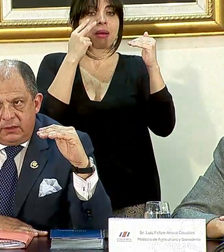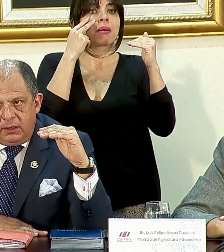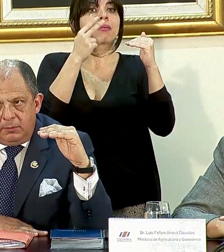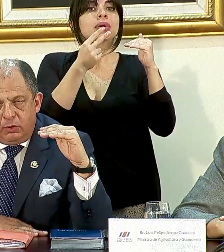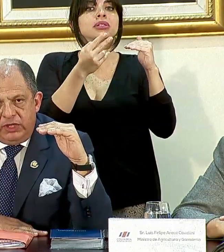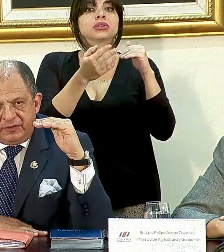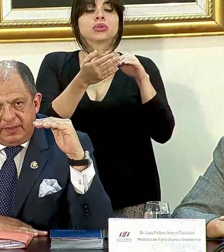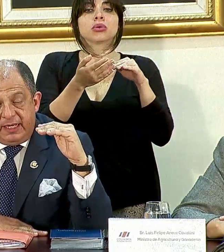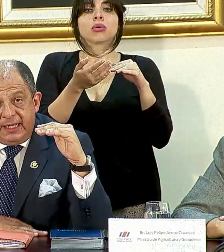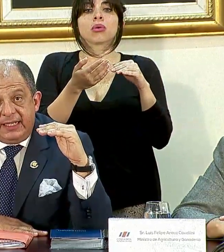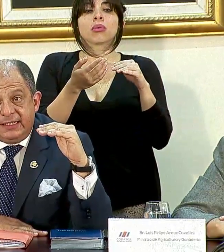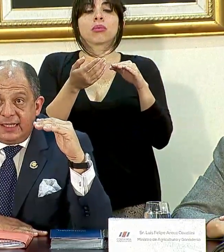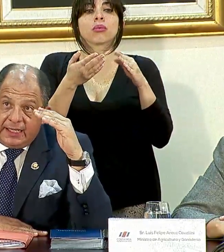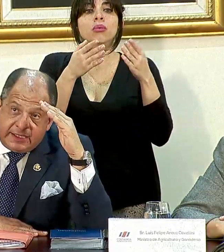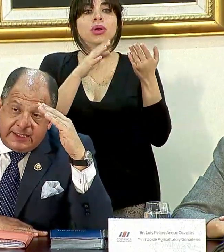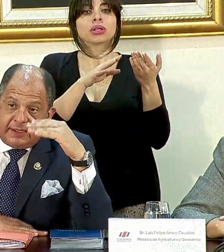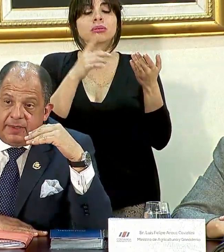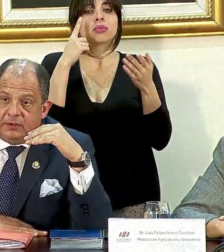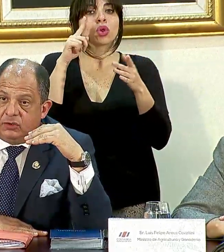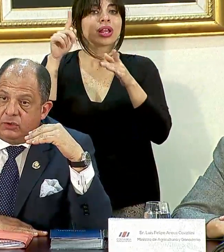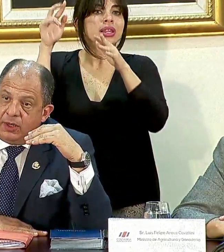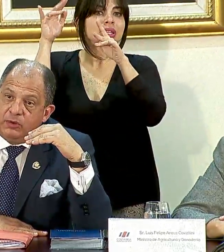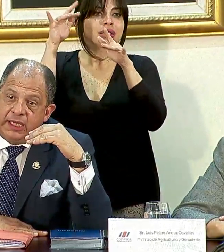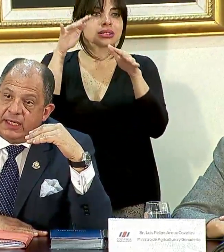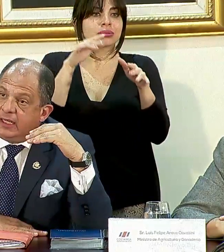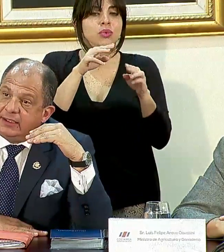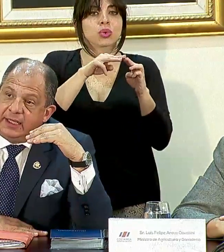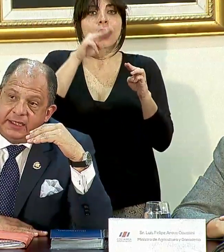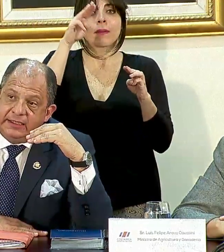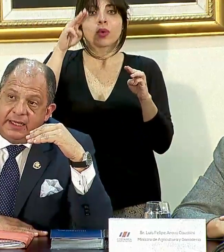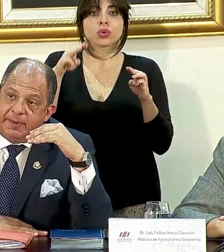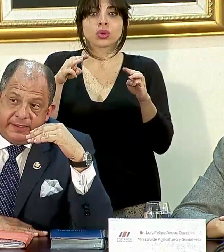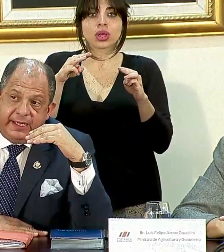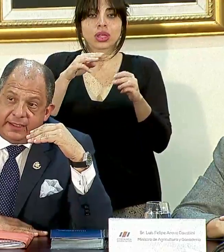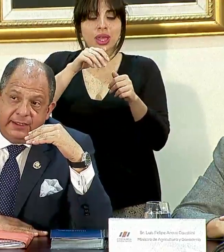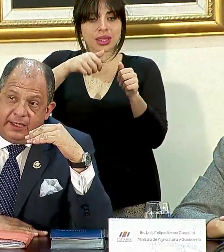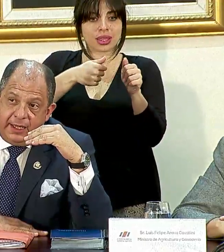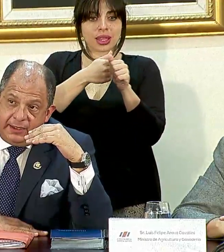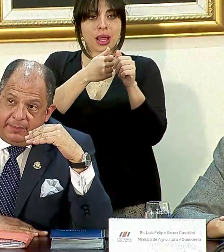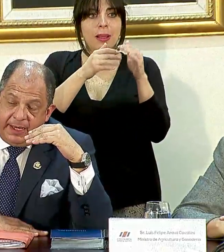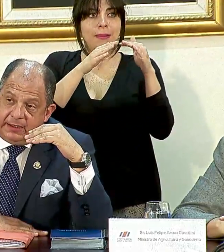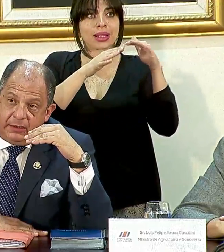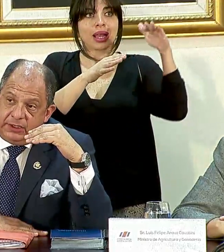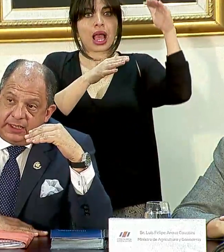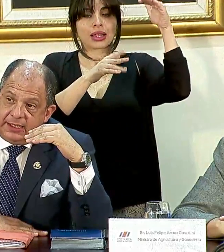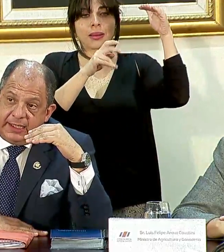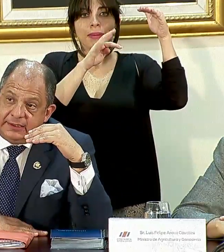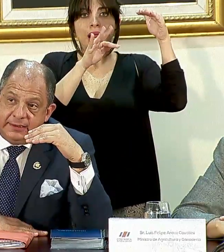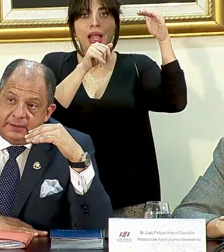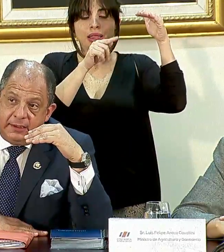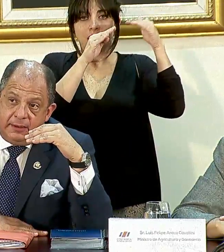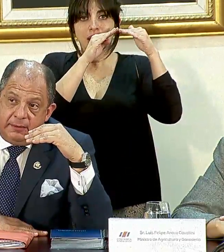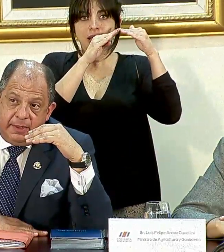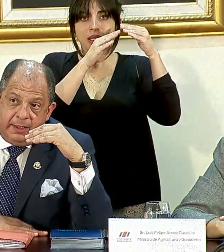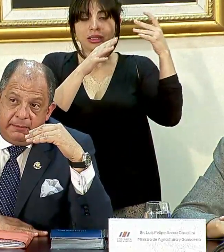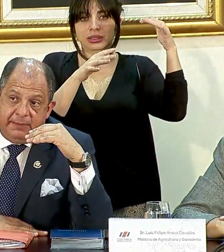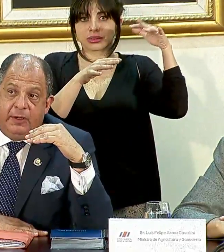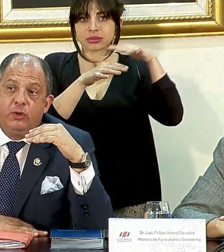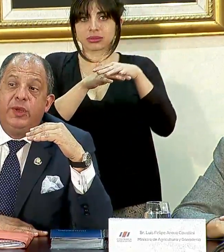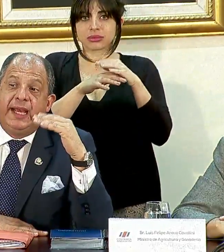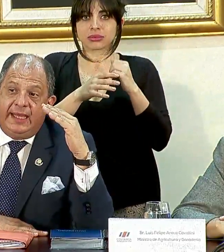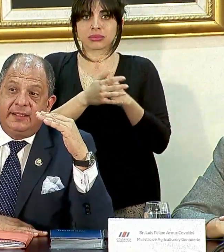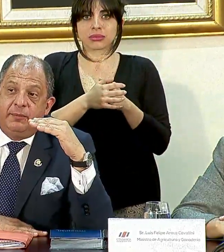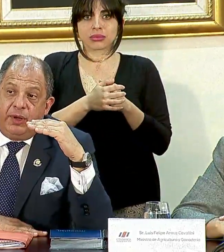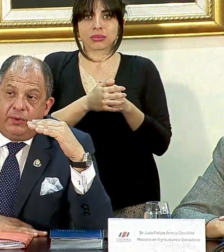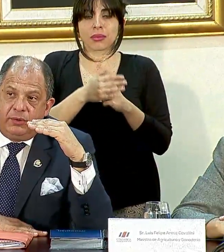morirse por el deslizamiento de una montaña que está detrás de la parte alta de Peralta, donde están las casas